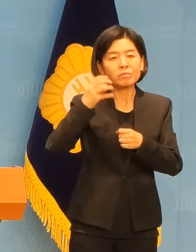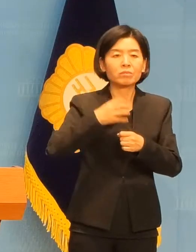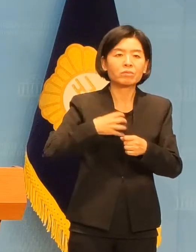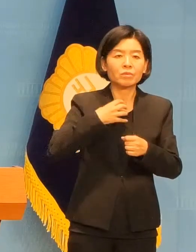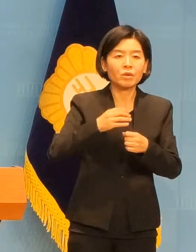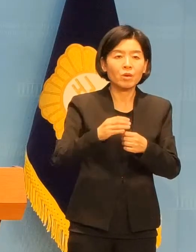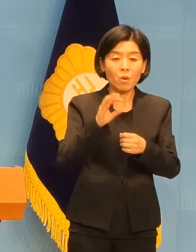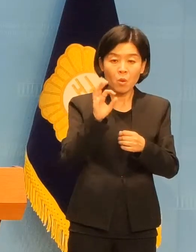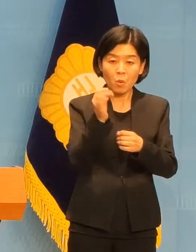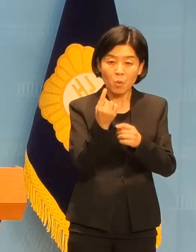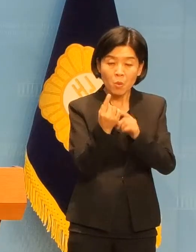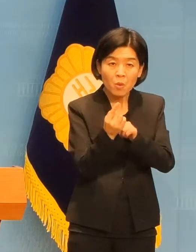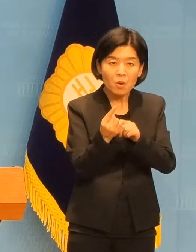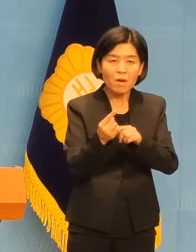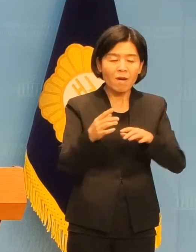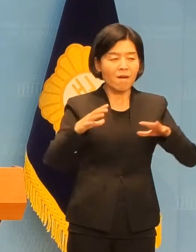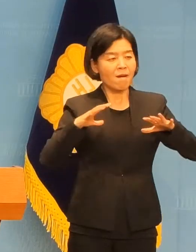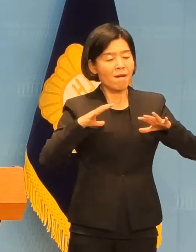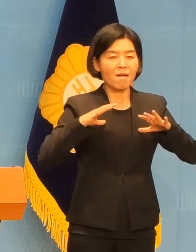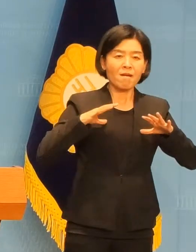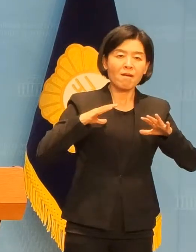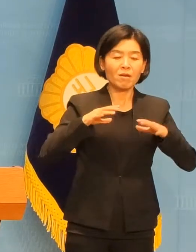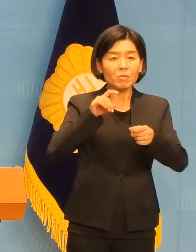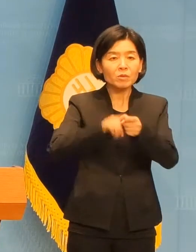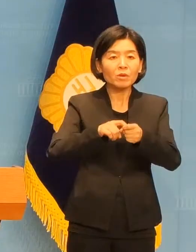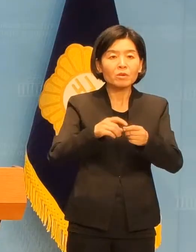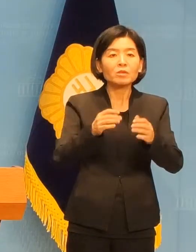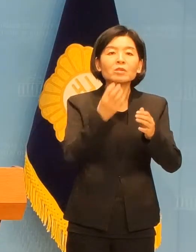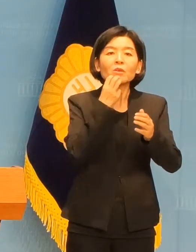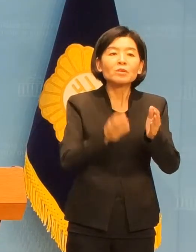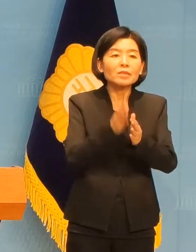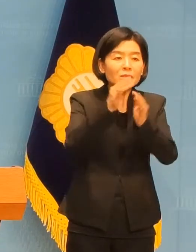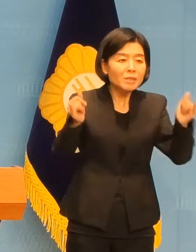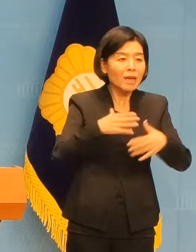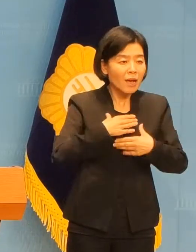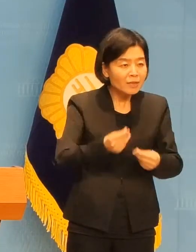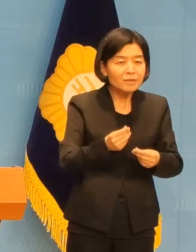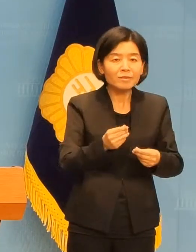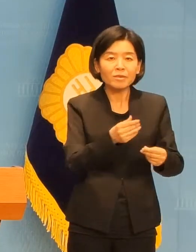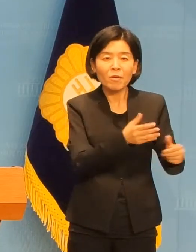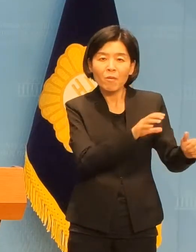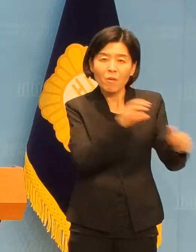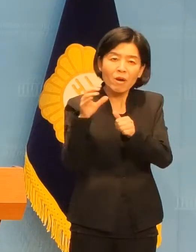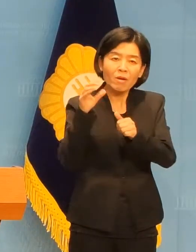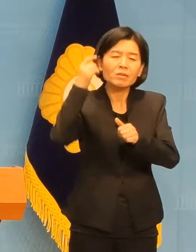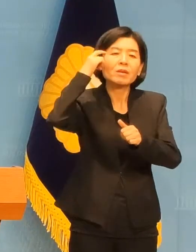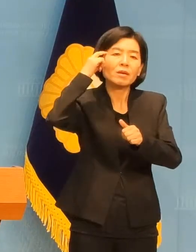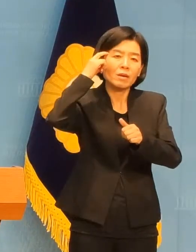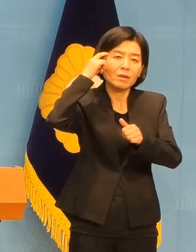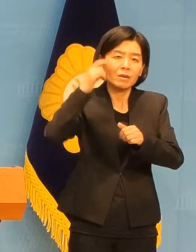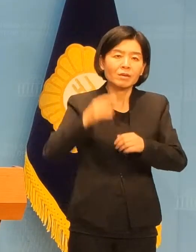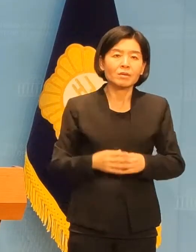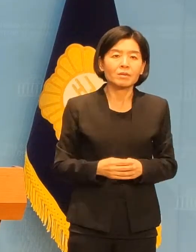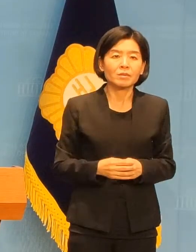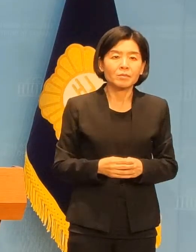시장의 치적쌓기를 위해 서울 시민의 안전을 담보로 잡는 것이라고밖에 설명할 수 없습니다.